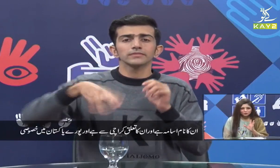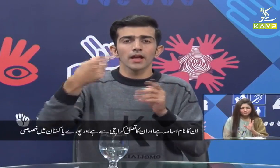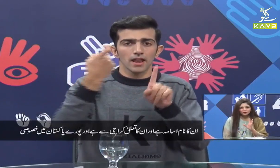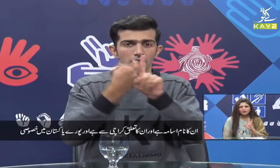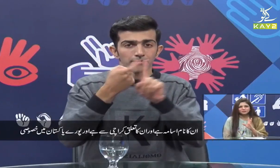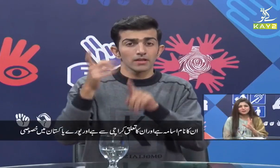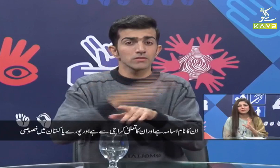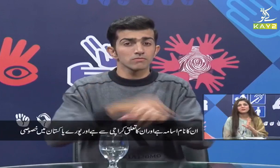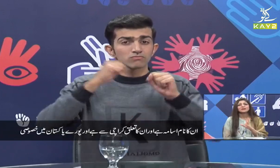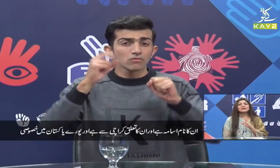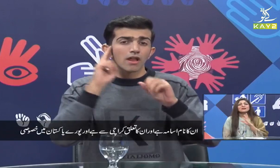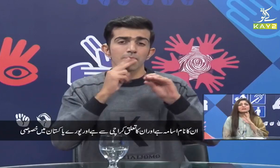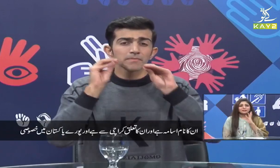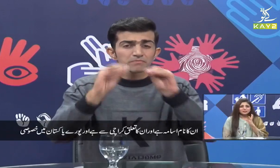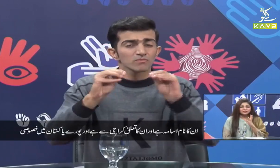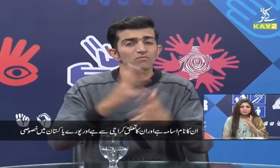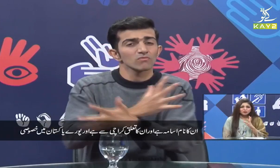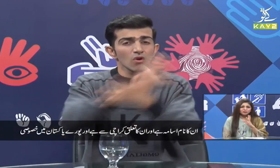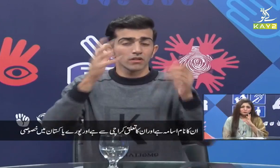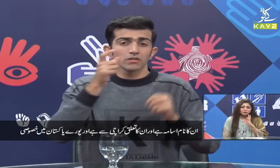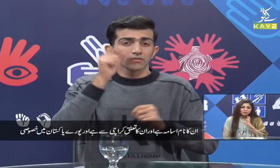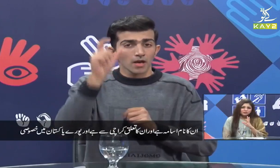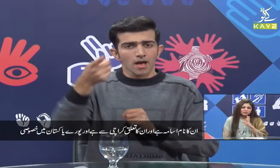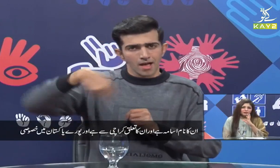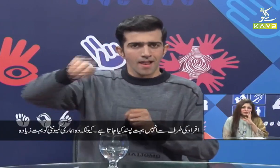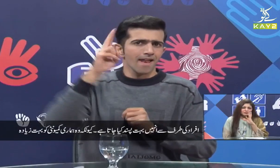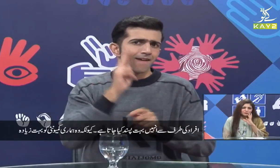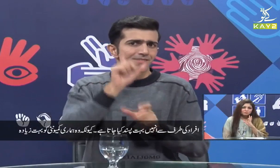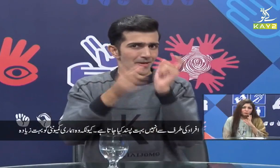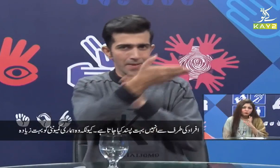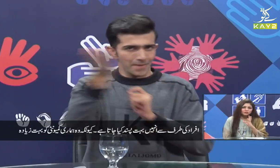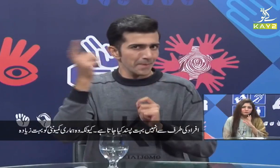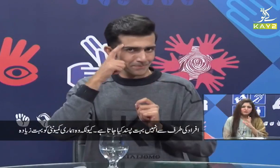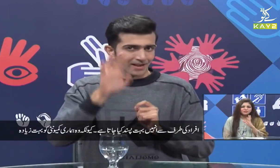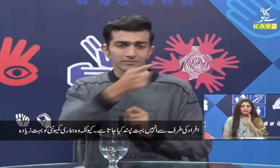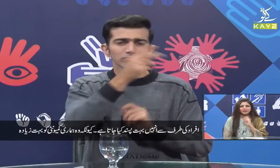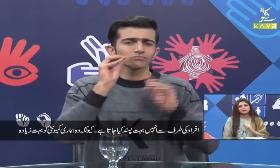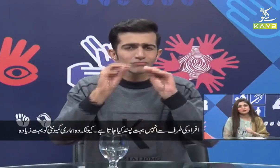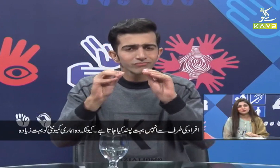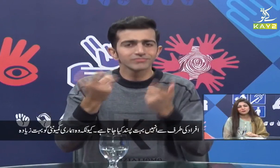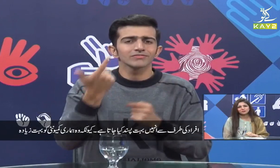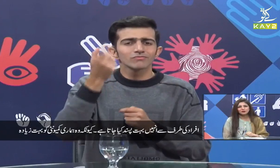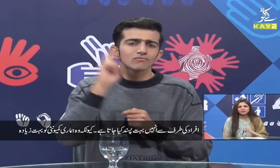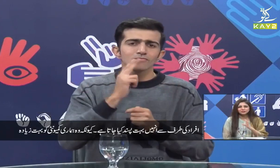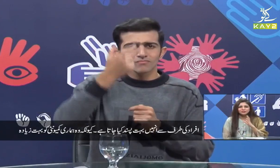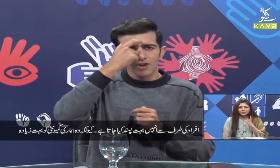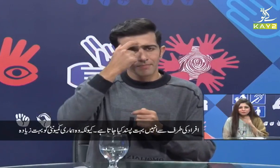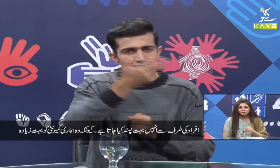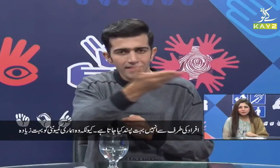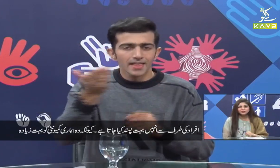पूरे पाकिस्तान में कराची से बिलोंग करता है और पूरे पाकिस्तान में सबसे मोस्ट फेवरेट साइन लैंग्वेज इंटरप्रेटर माना जाता है डेफ लोगों के लिए, क्योंकि